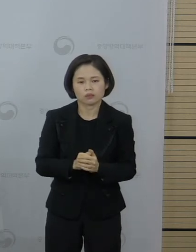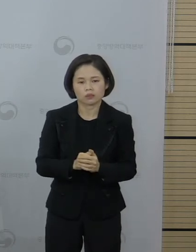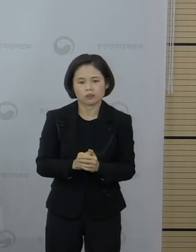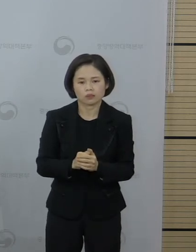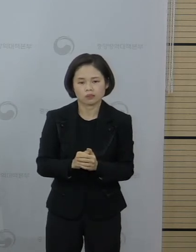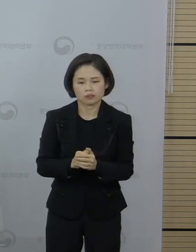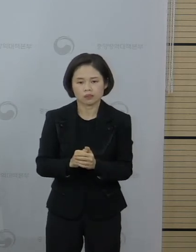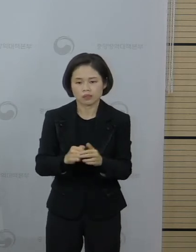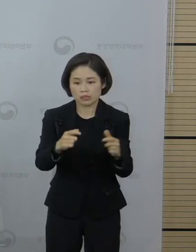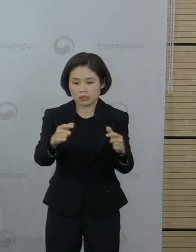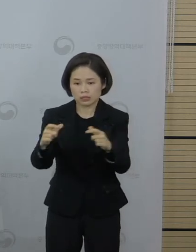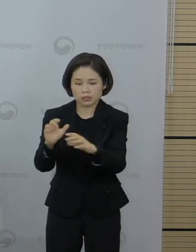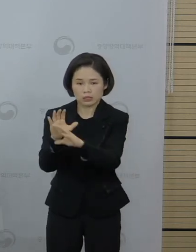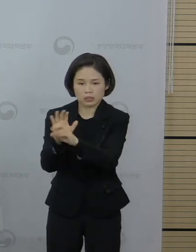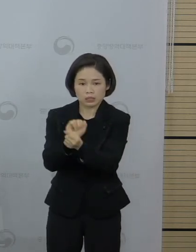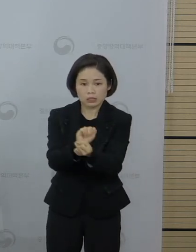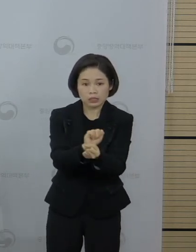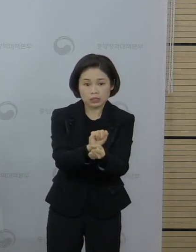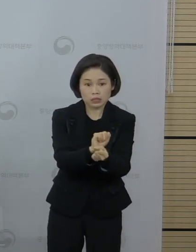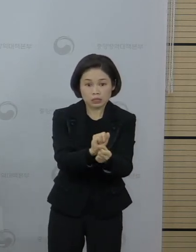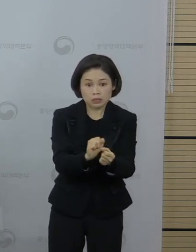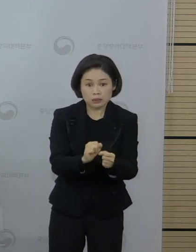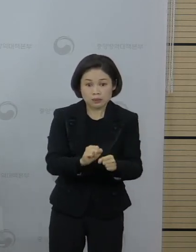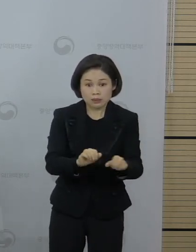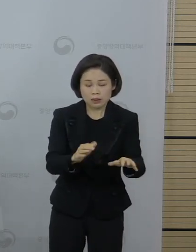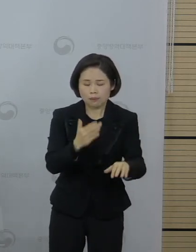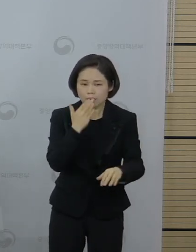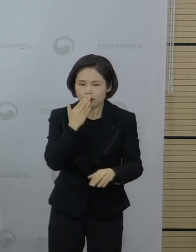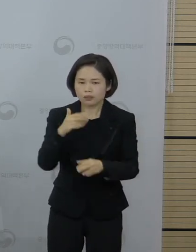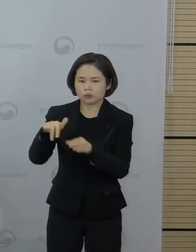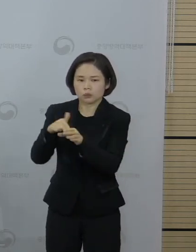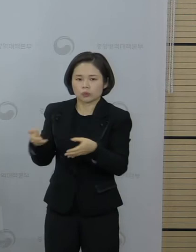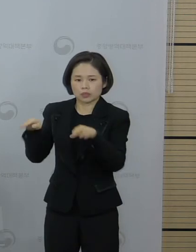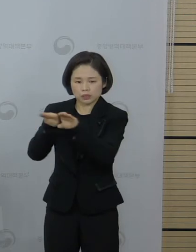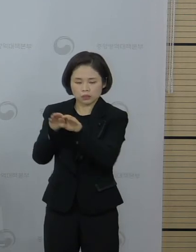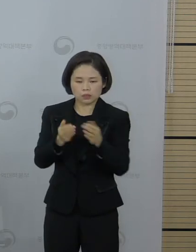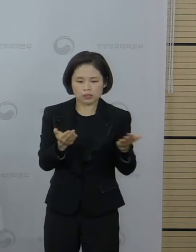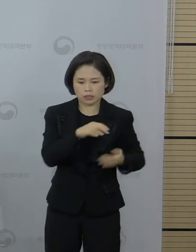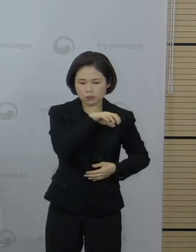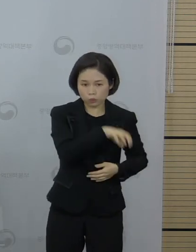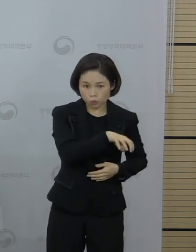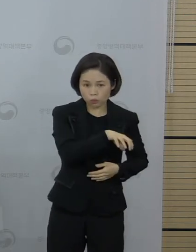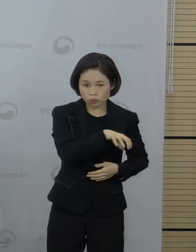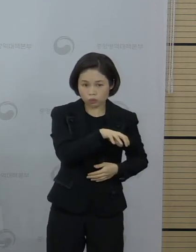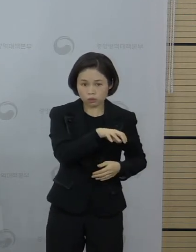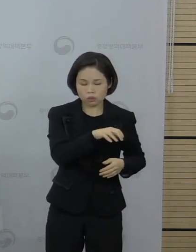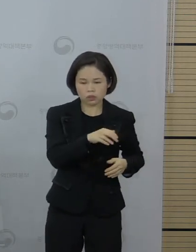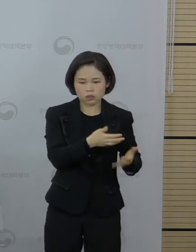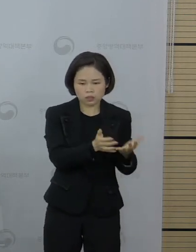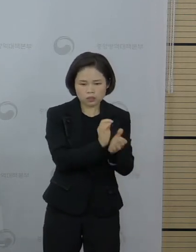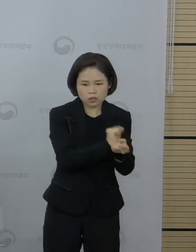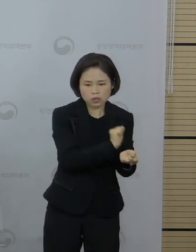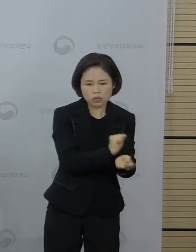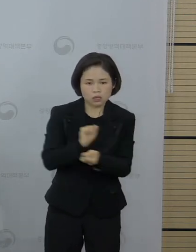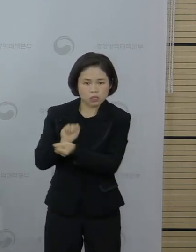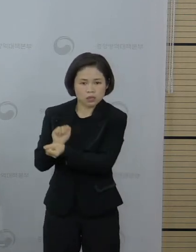증폭시킬 수 있는 종교시설과 사업장의 집단 발생이 증가하고 있는